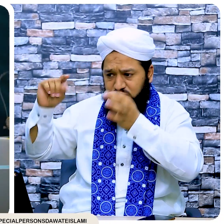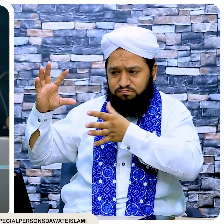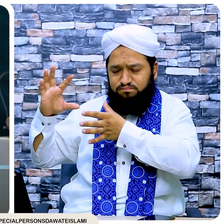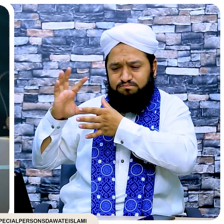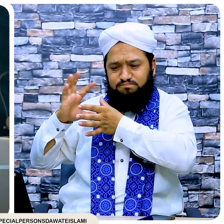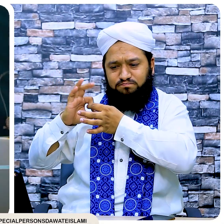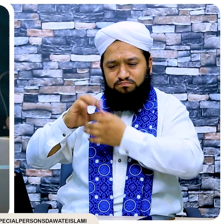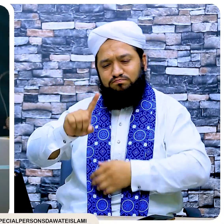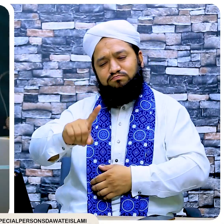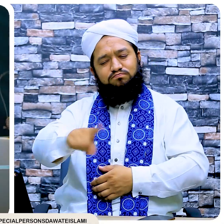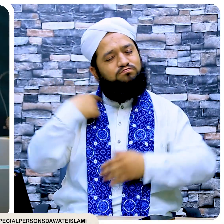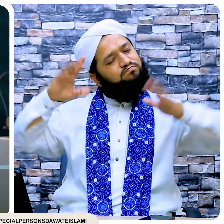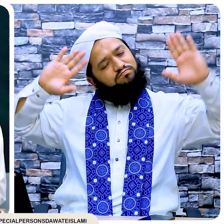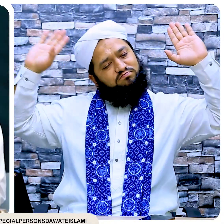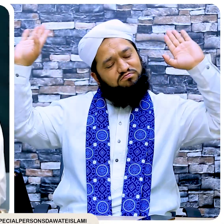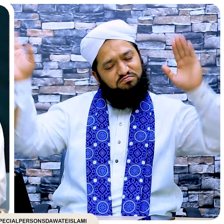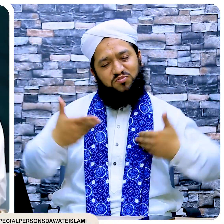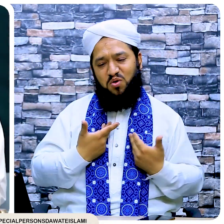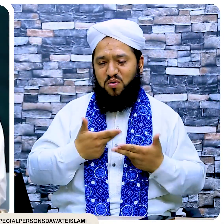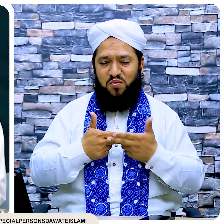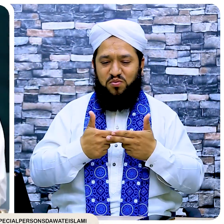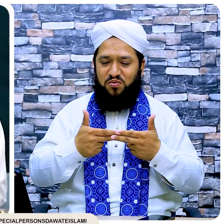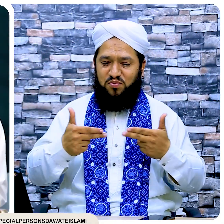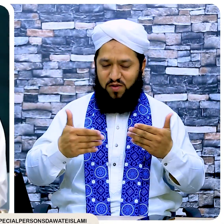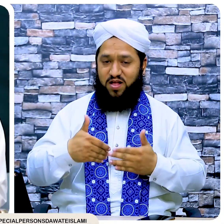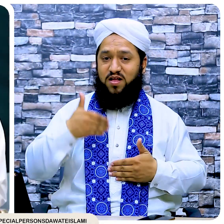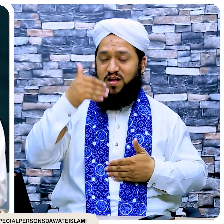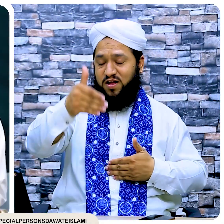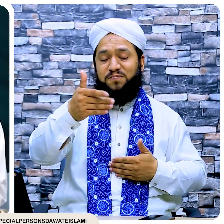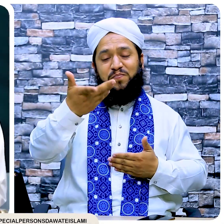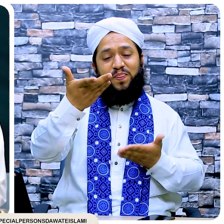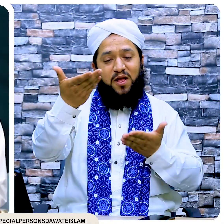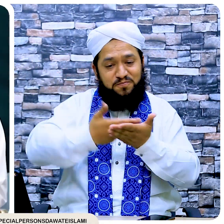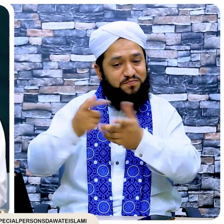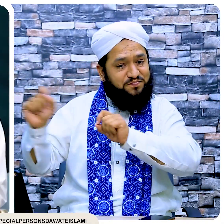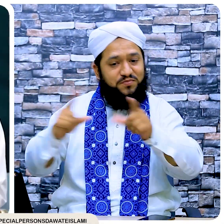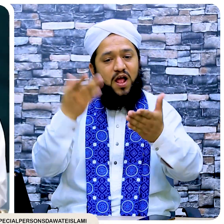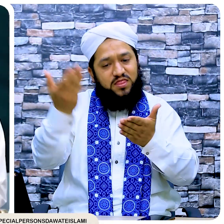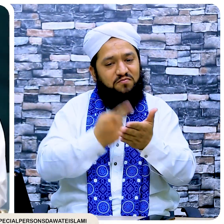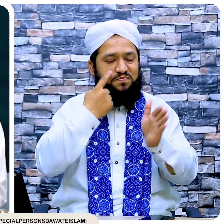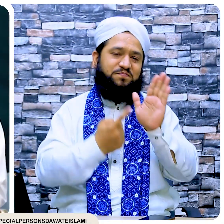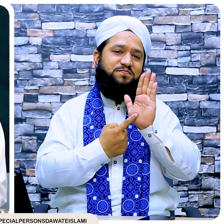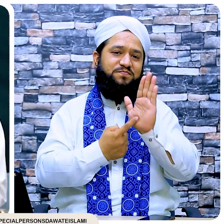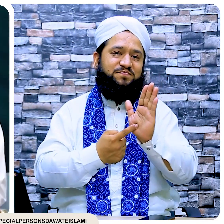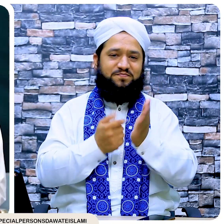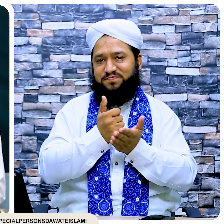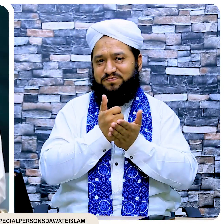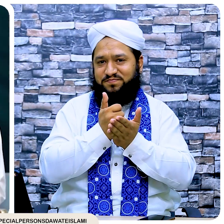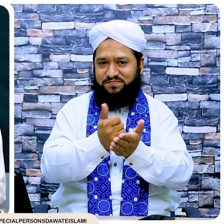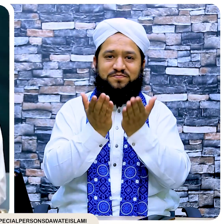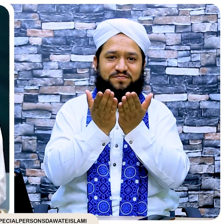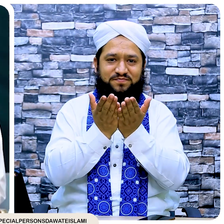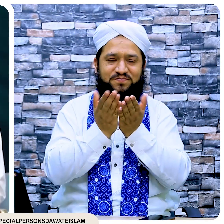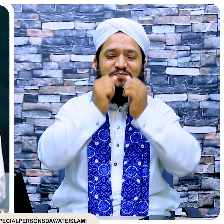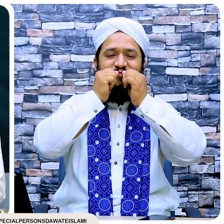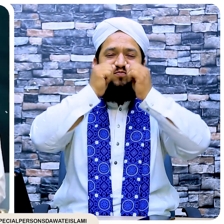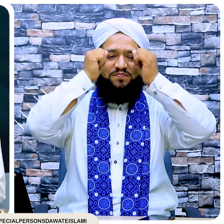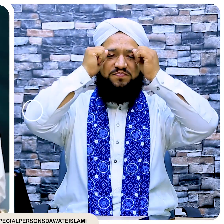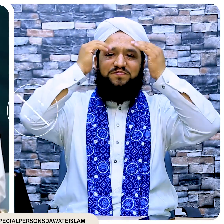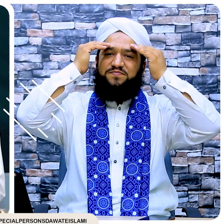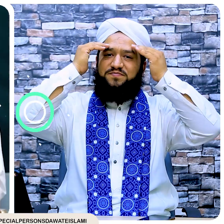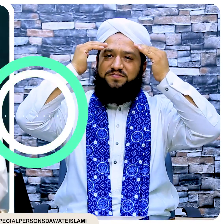تک نشان نہ رہتا، بائیں طرف توجہ فرماتے تو دشمن میدان چھوڑ کر بھاگ جاتے. وہ فوج پریشان ہو جاتی کہ کون